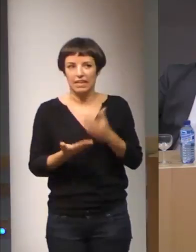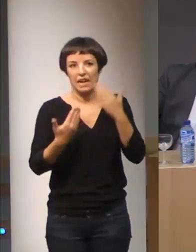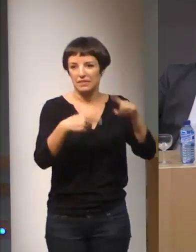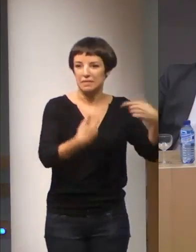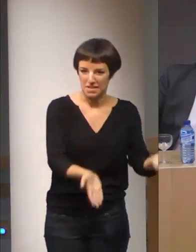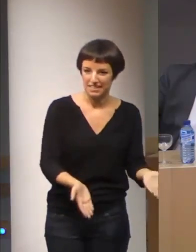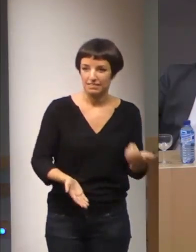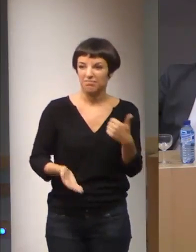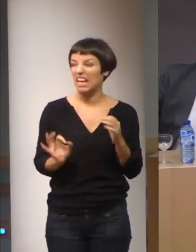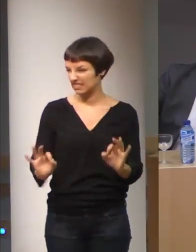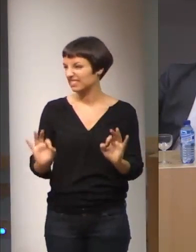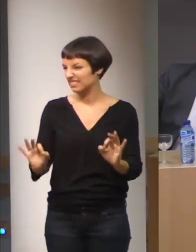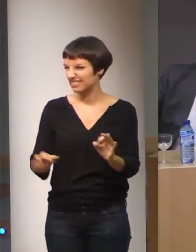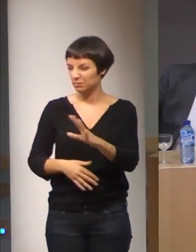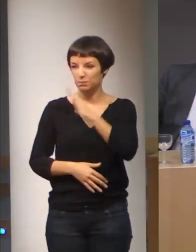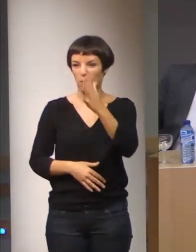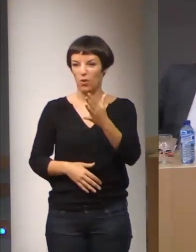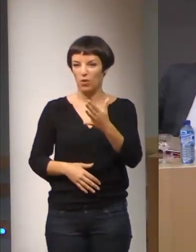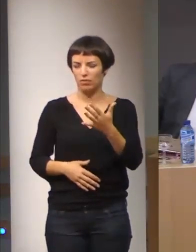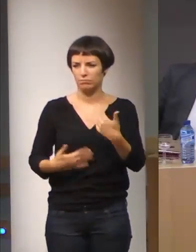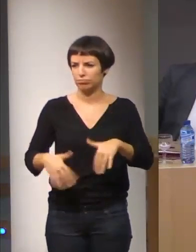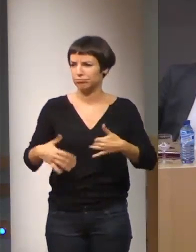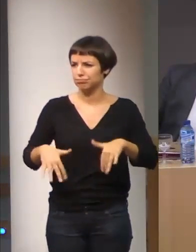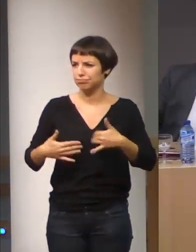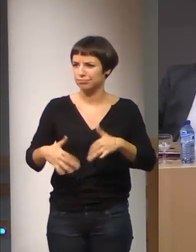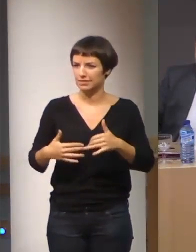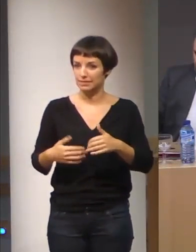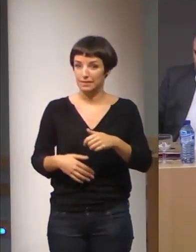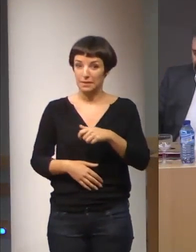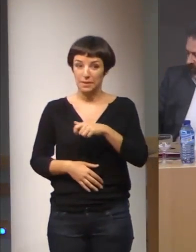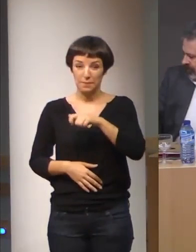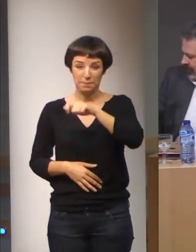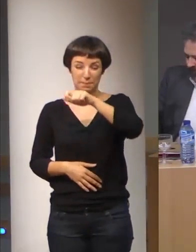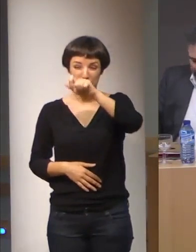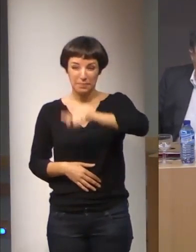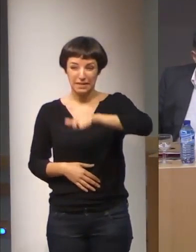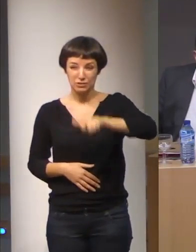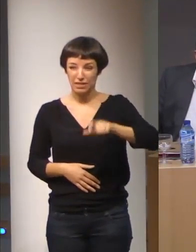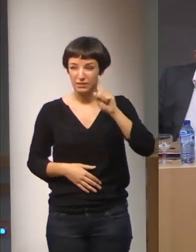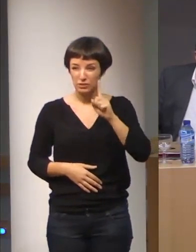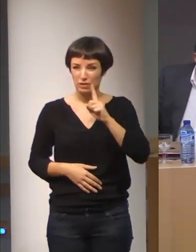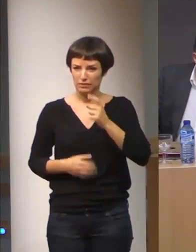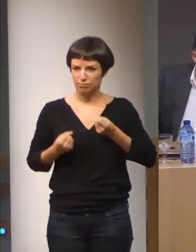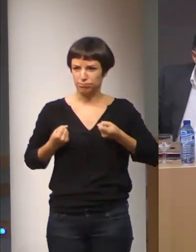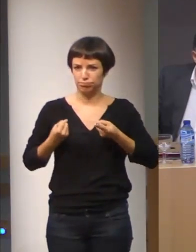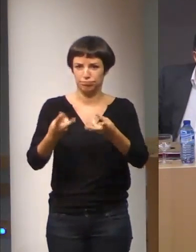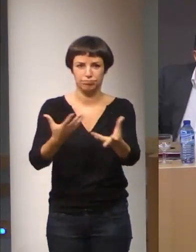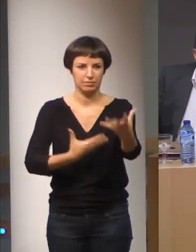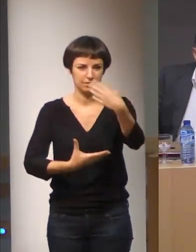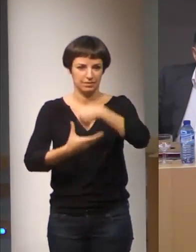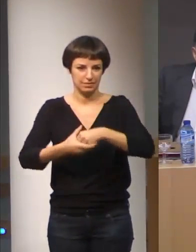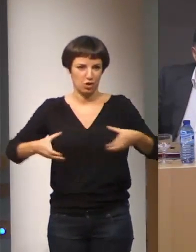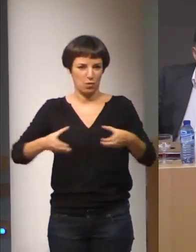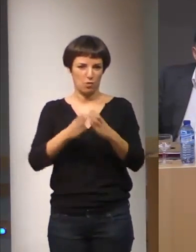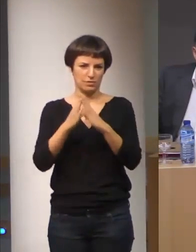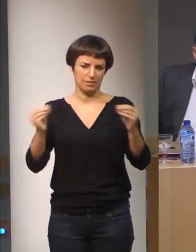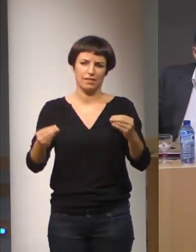forma entre otras cosas por la el gran número de de personas también sordas que forman parte de esta comunidad